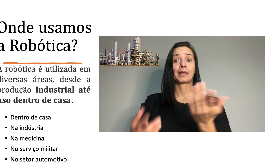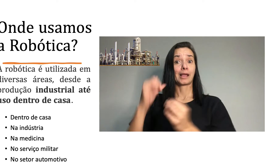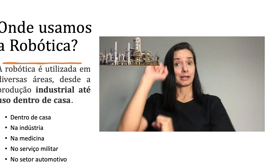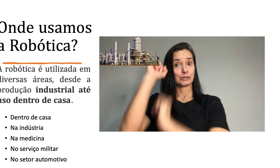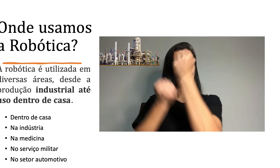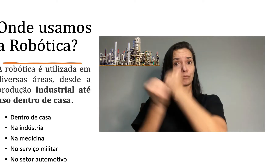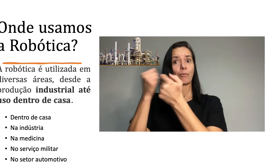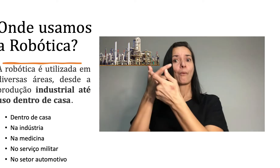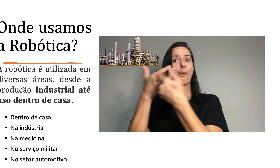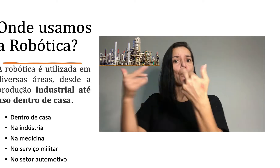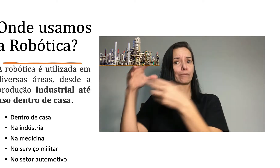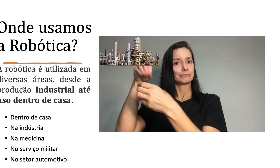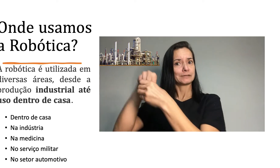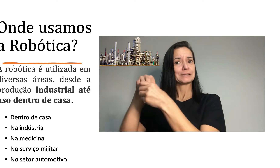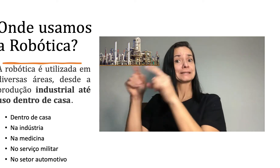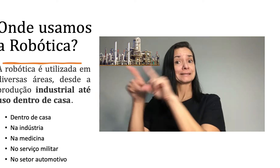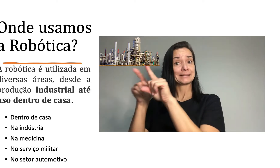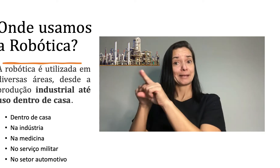na indústria,